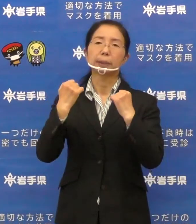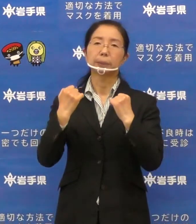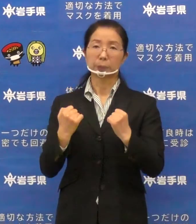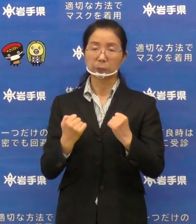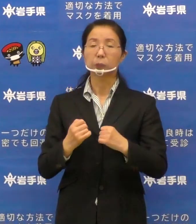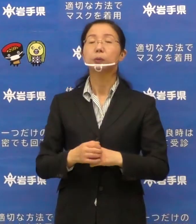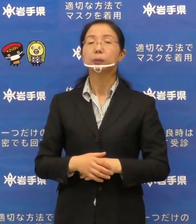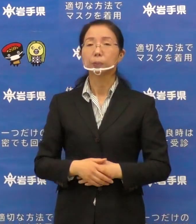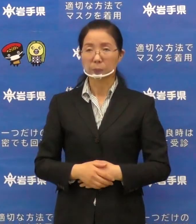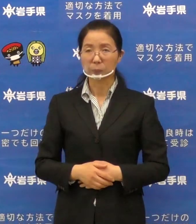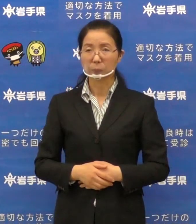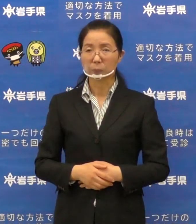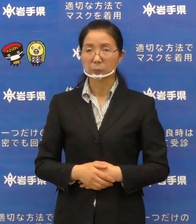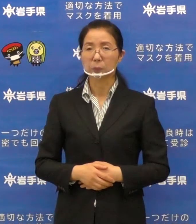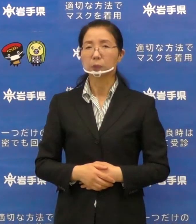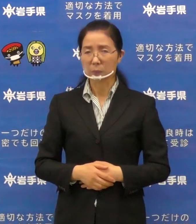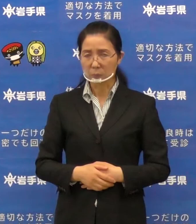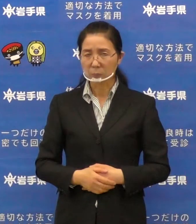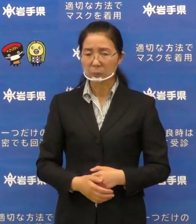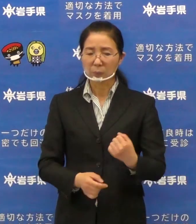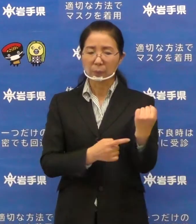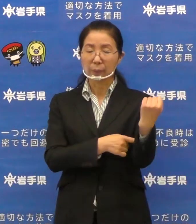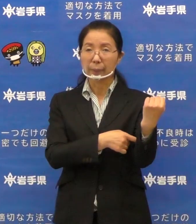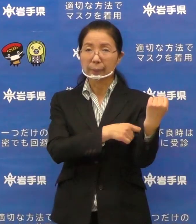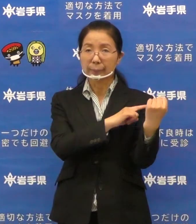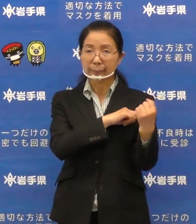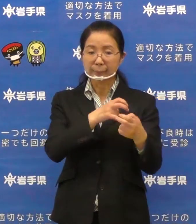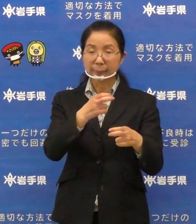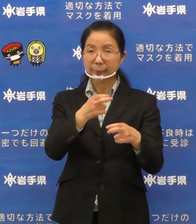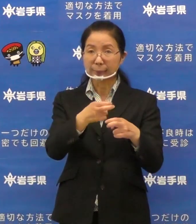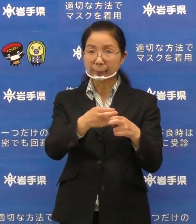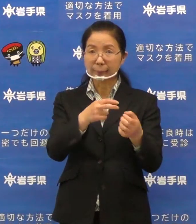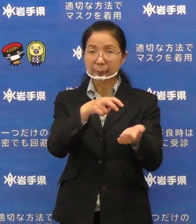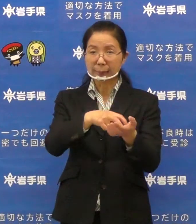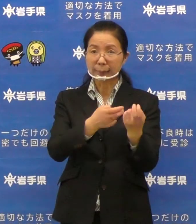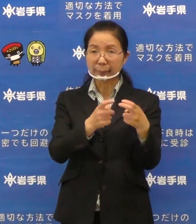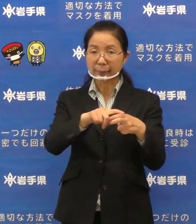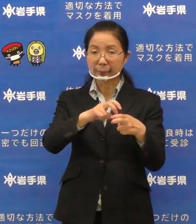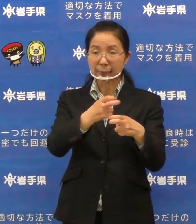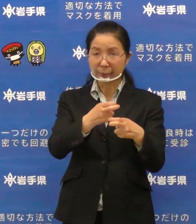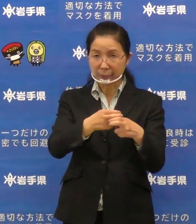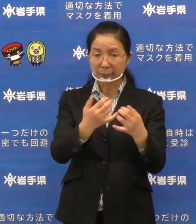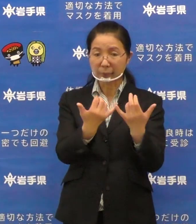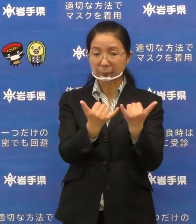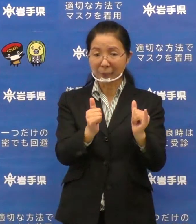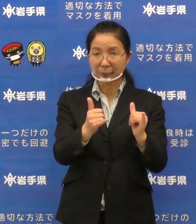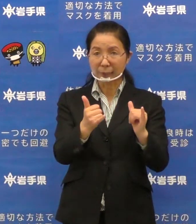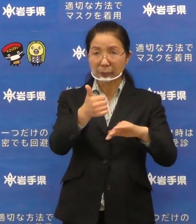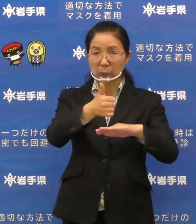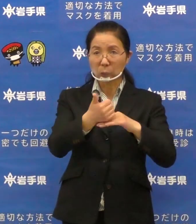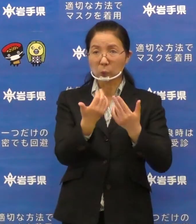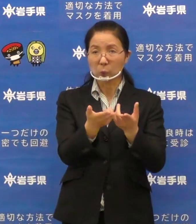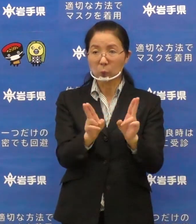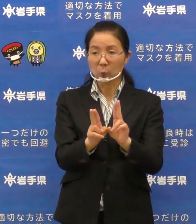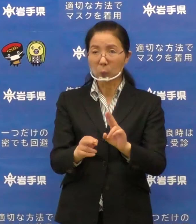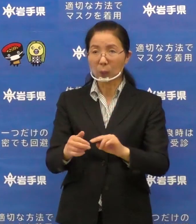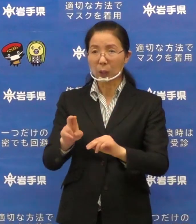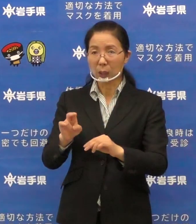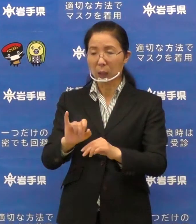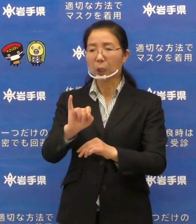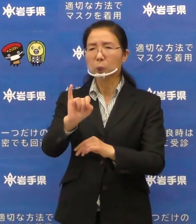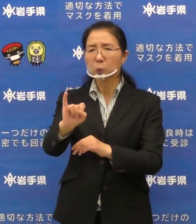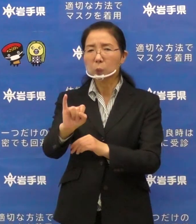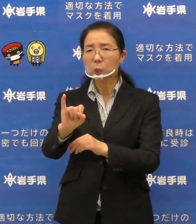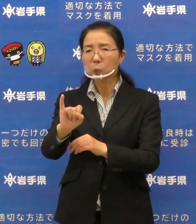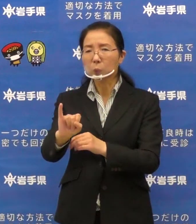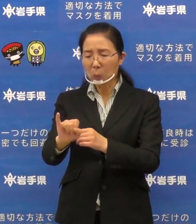のが立憲民主党本部ではその佐野さんを独自に応援した場